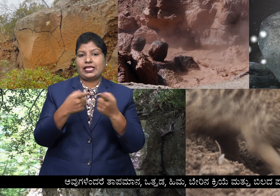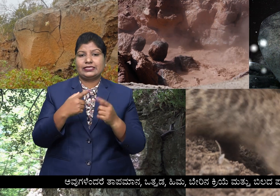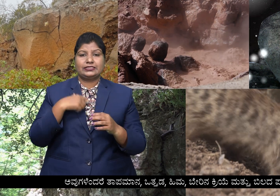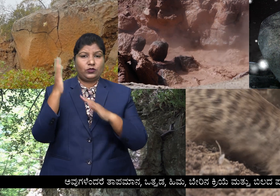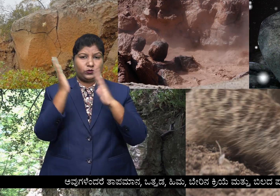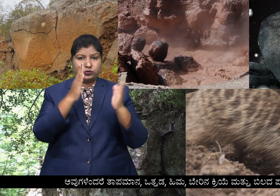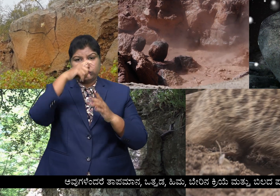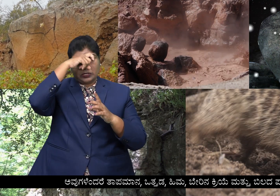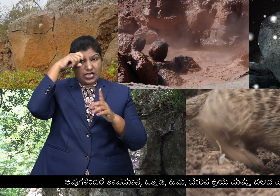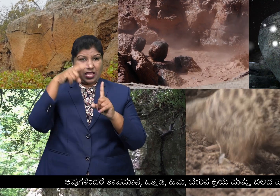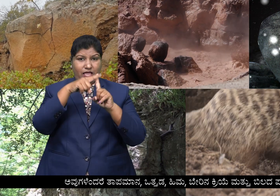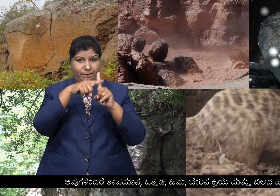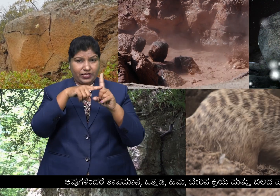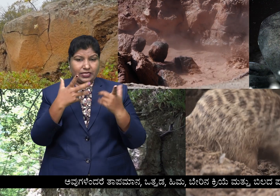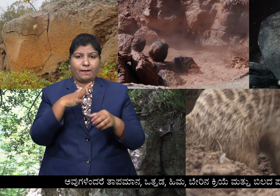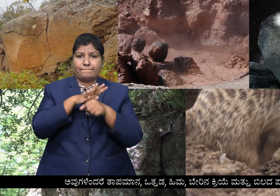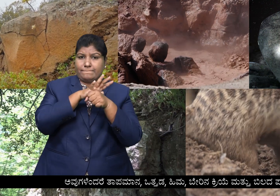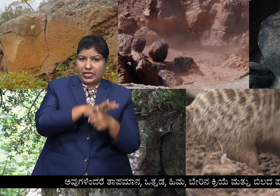ಪ್ರಾಣಿಗಳು.